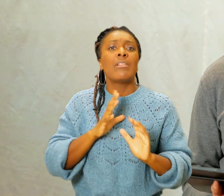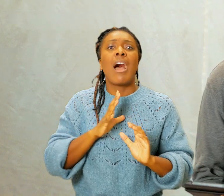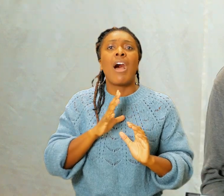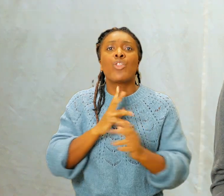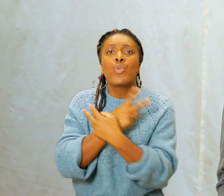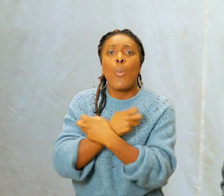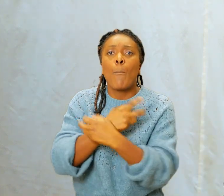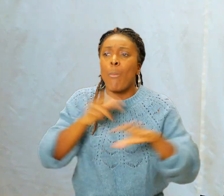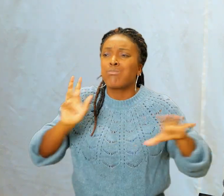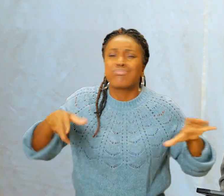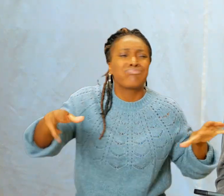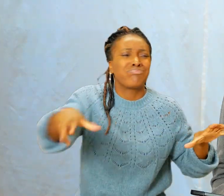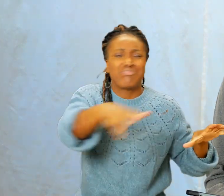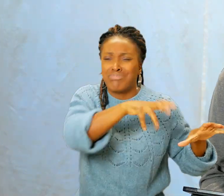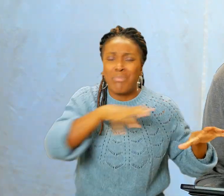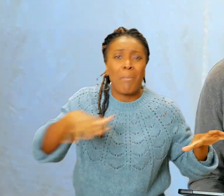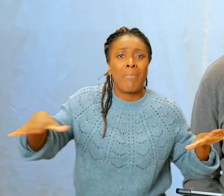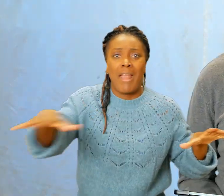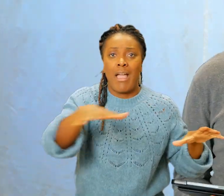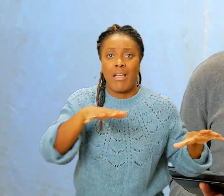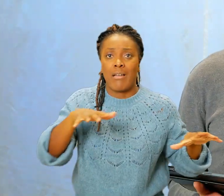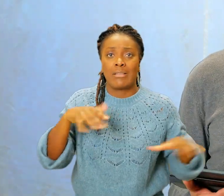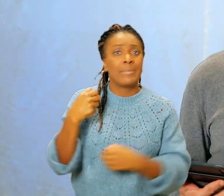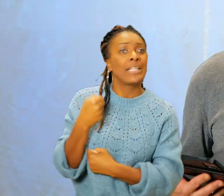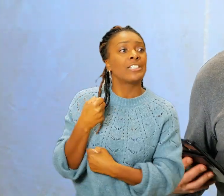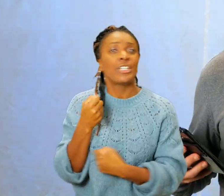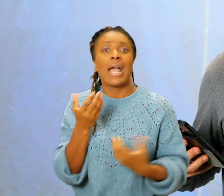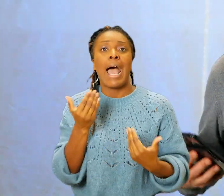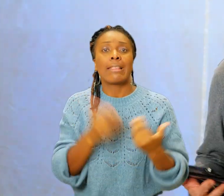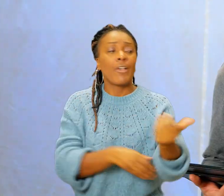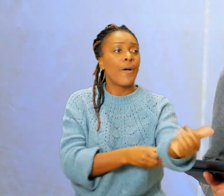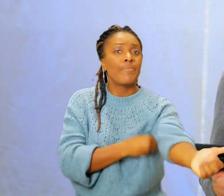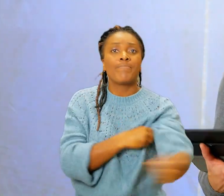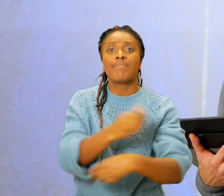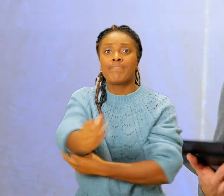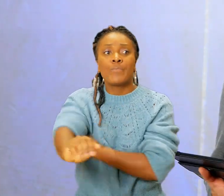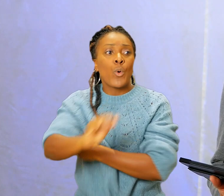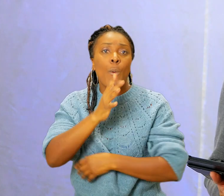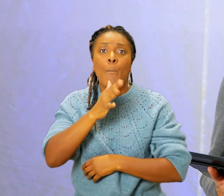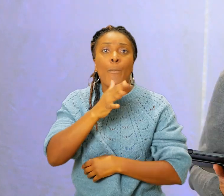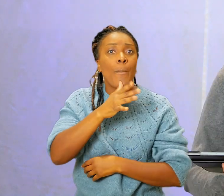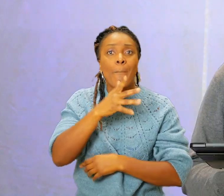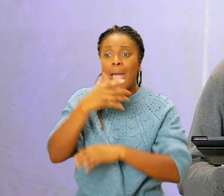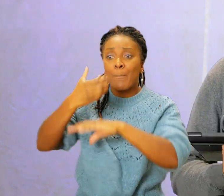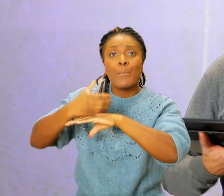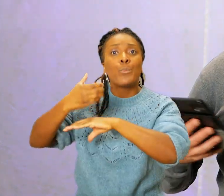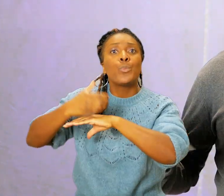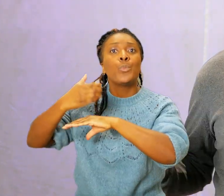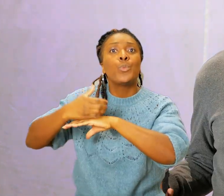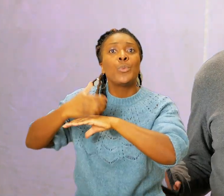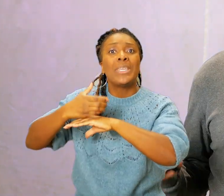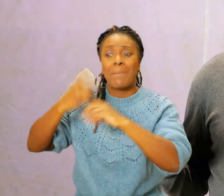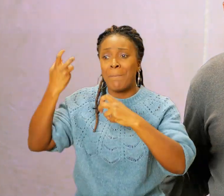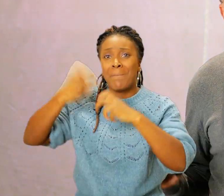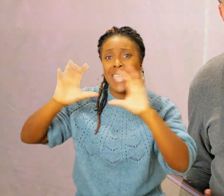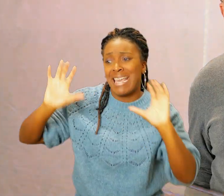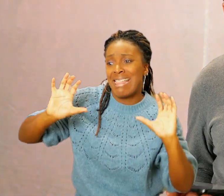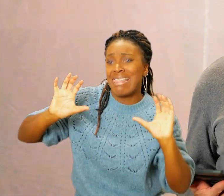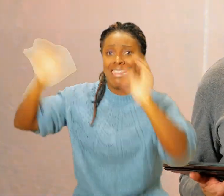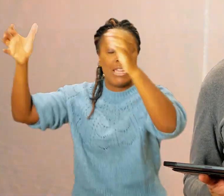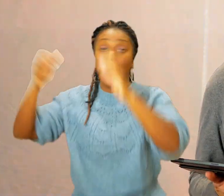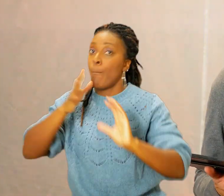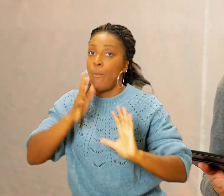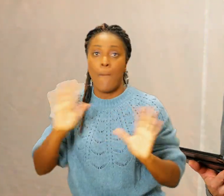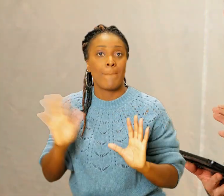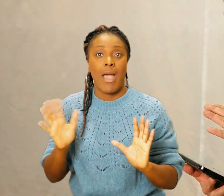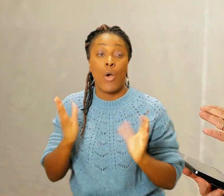que ils sont là, ils attendent, et ils disent qu'ils ne peuvent pas ouvrir la grande pierre qui est au-dessus du